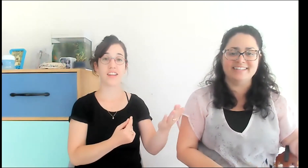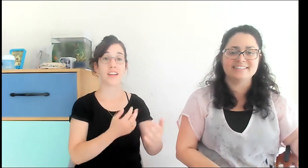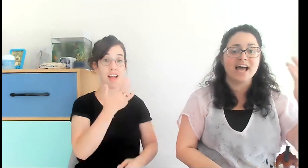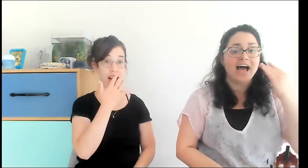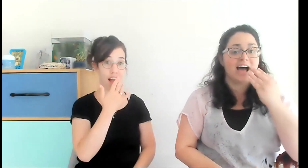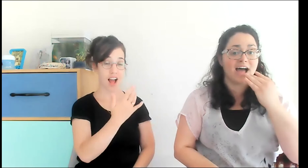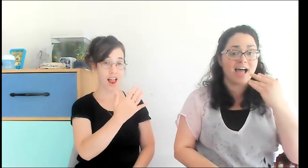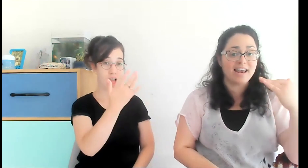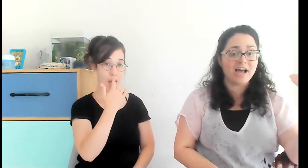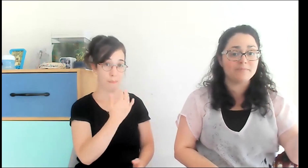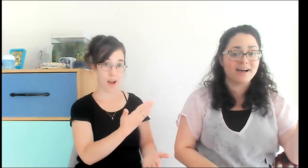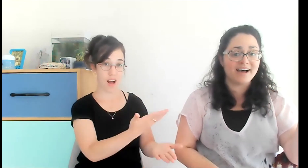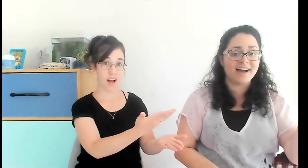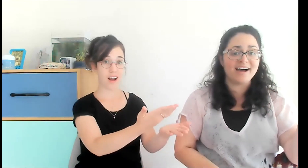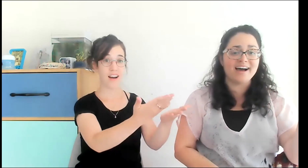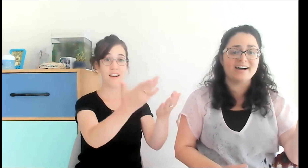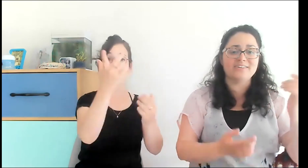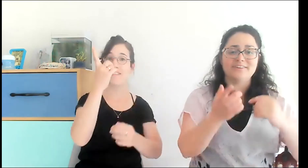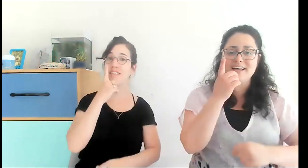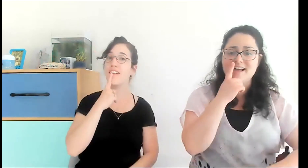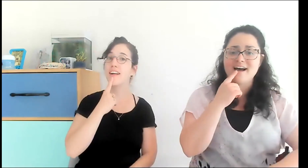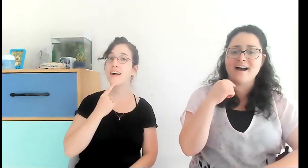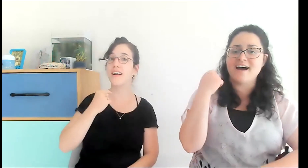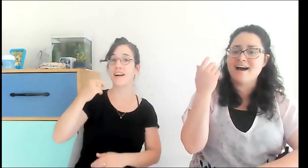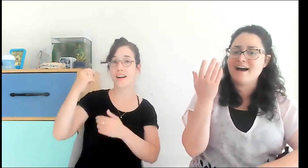העוקץ, על המר